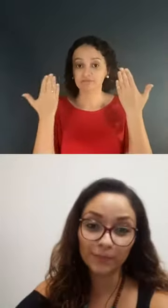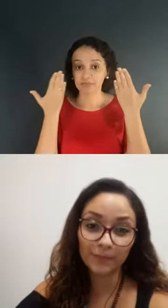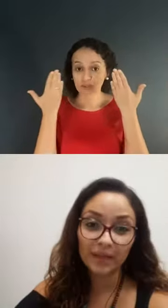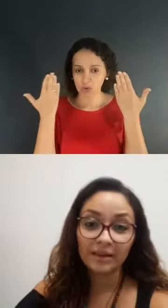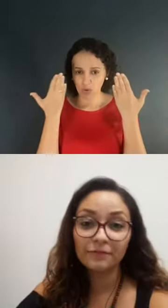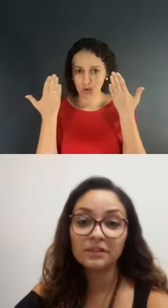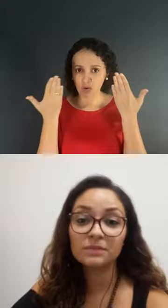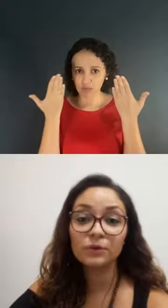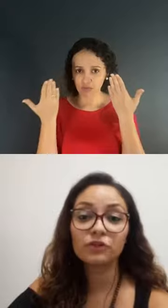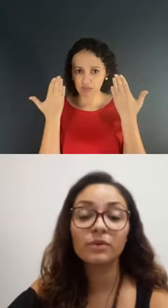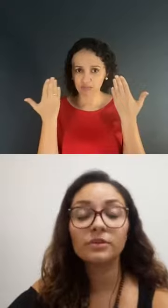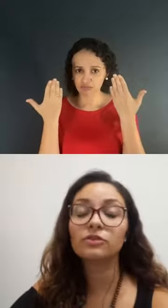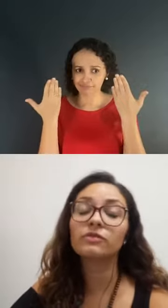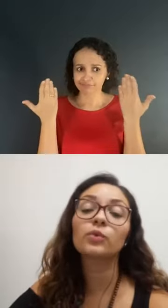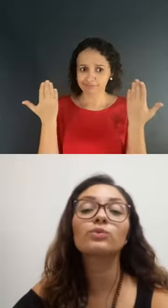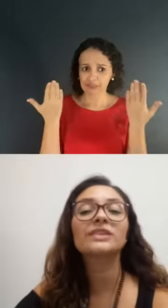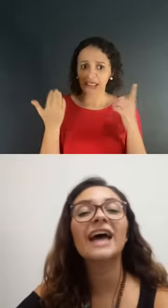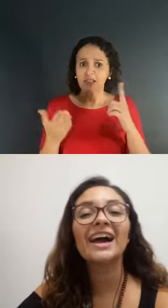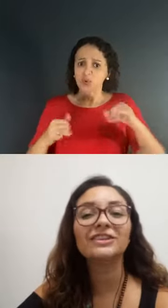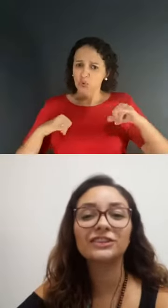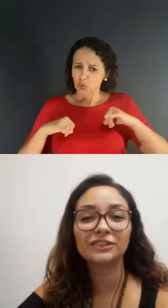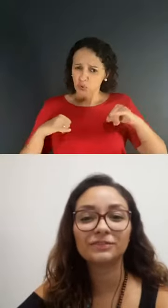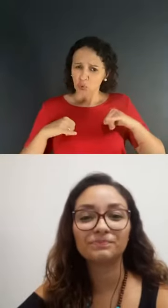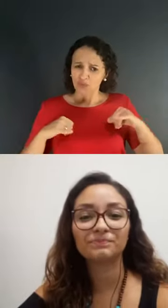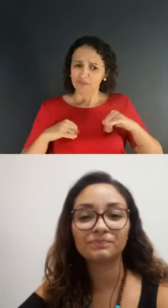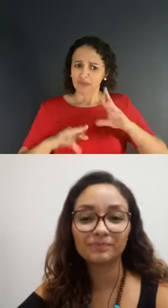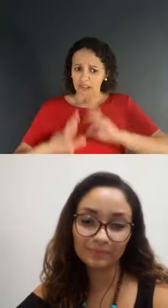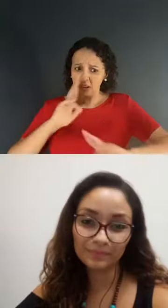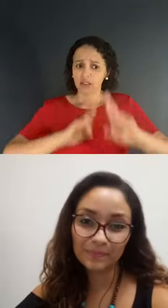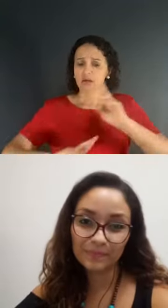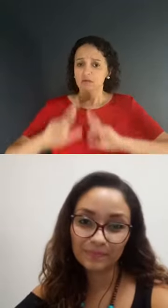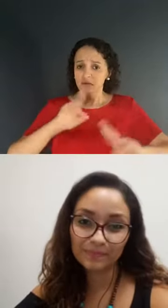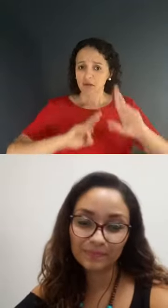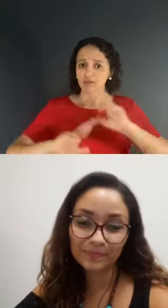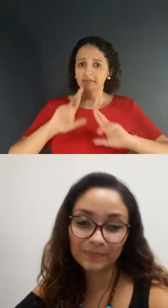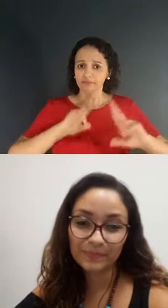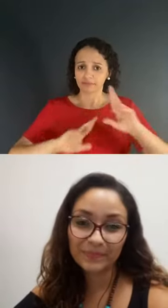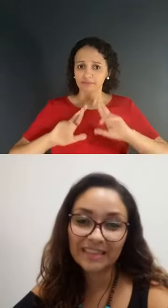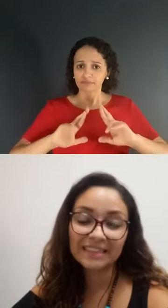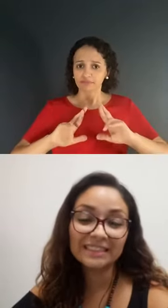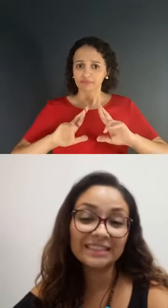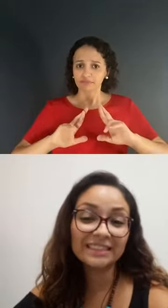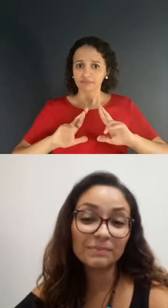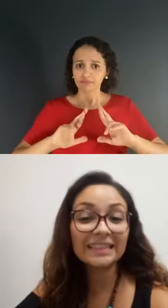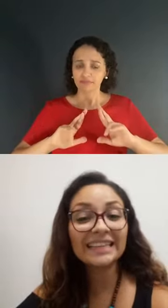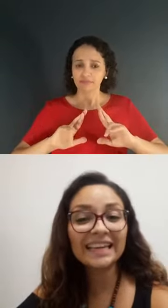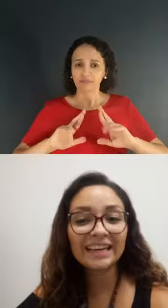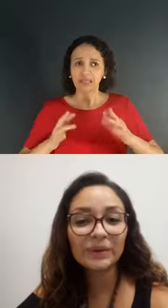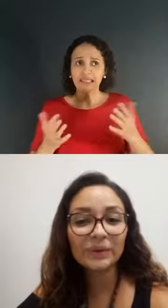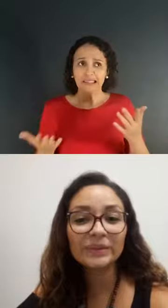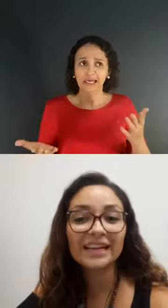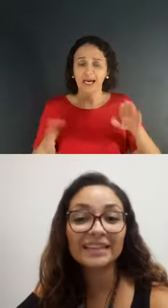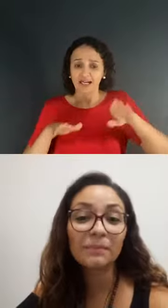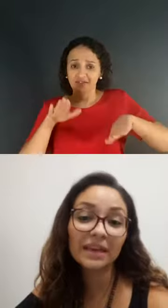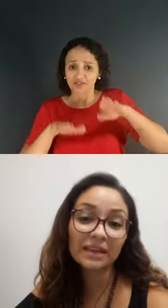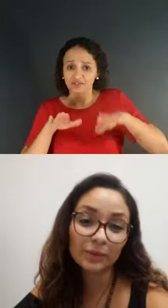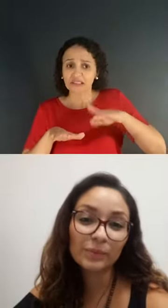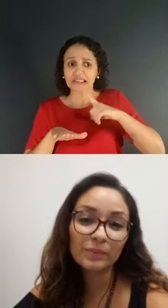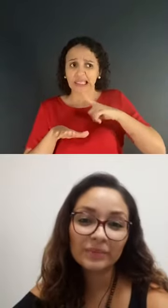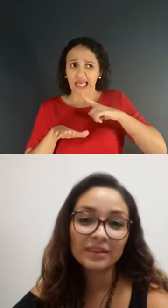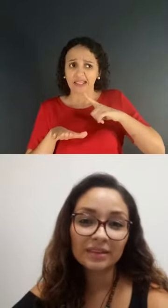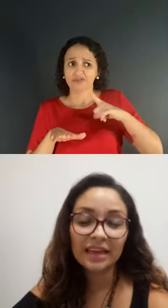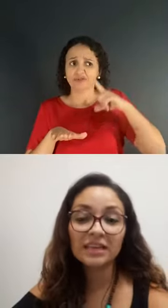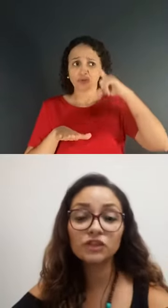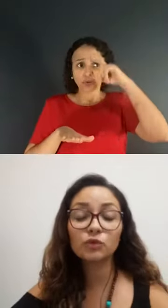abusivo, infelizmente tem muita dificuldade de manter o